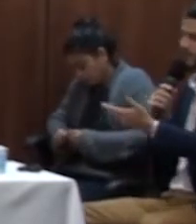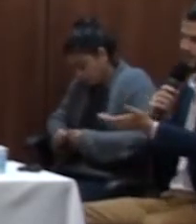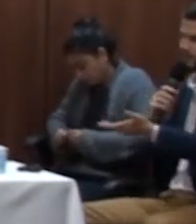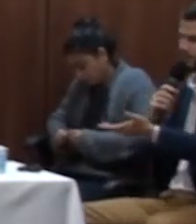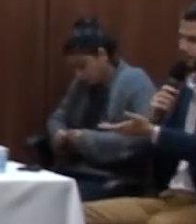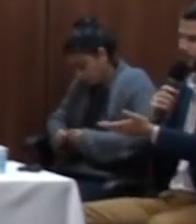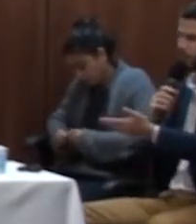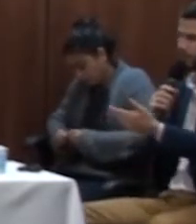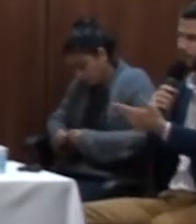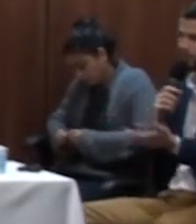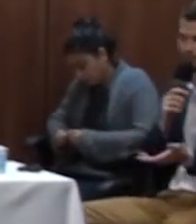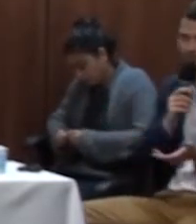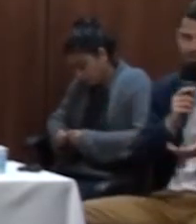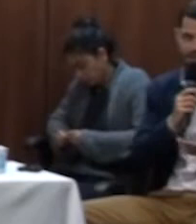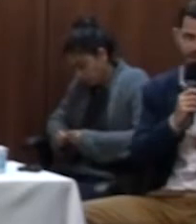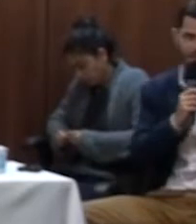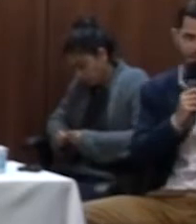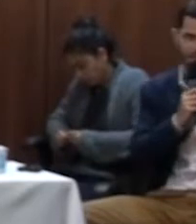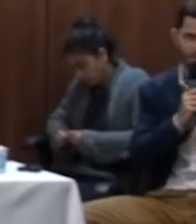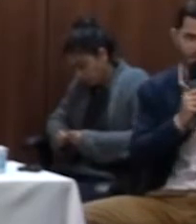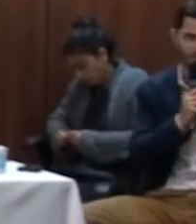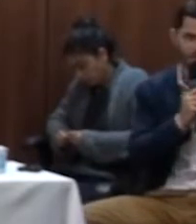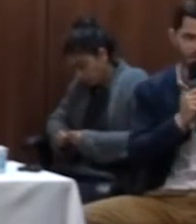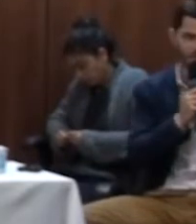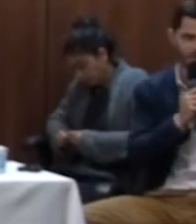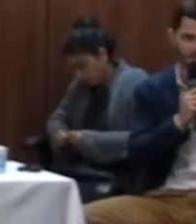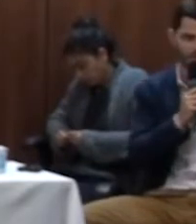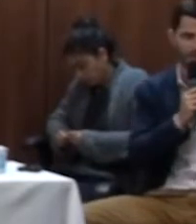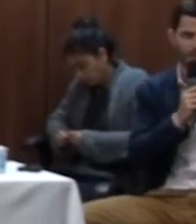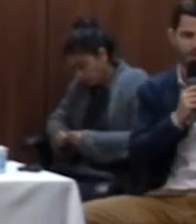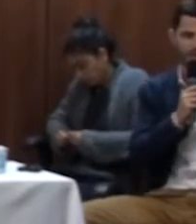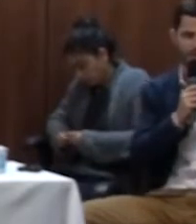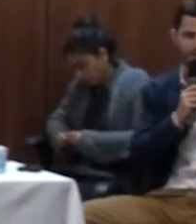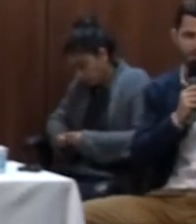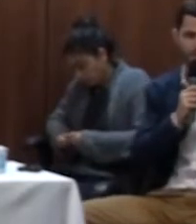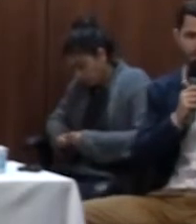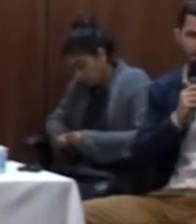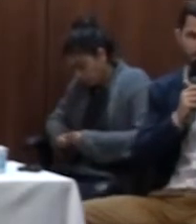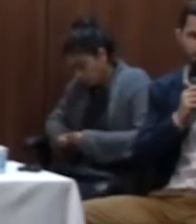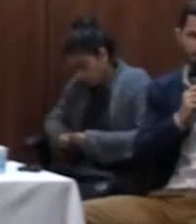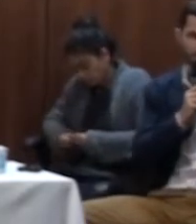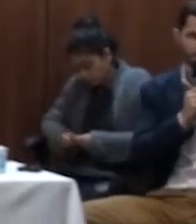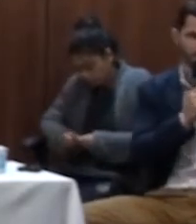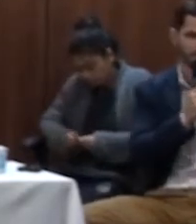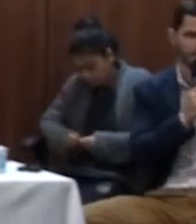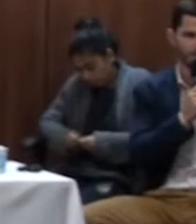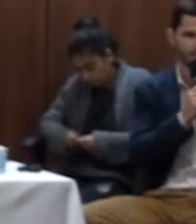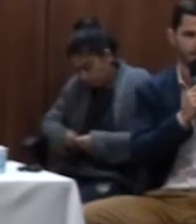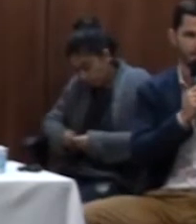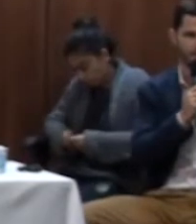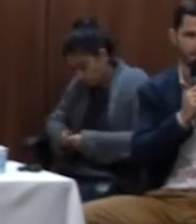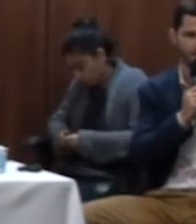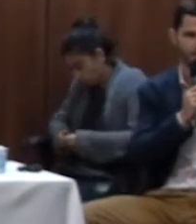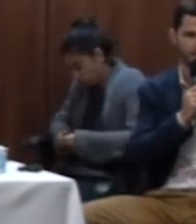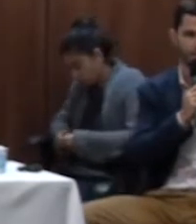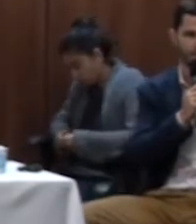que vai ser, inclusive, compartilhado com vocês, aquelas pessoas que no momento do registro, no início, tiveram a